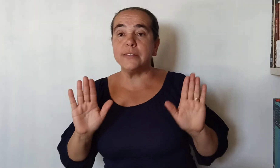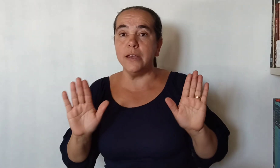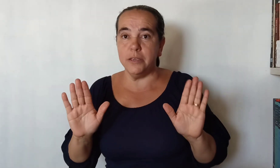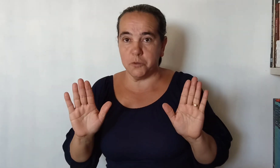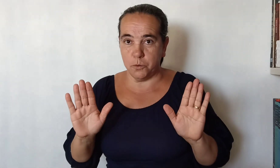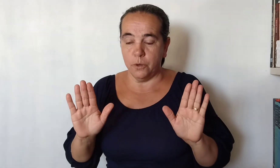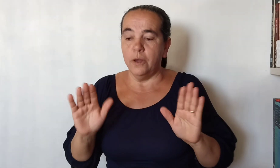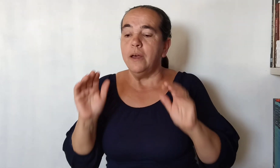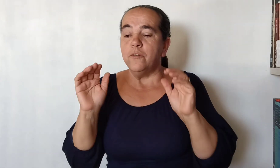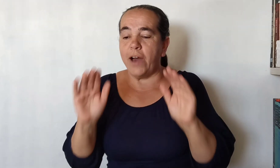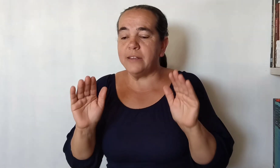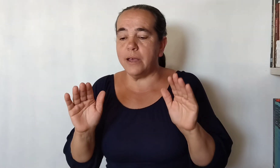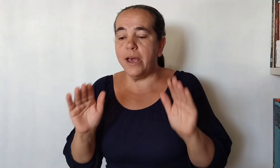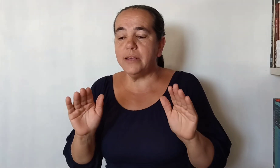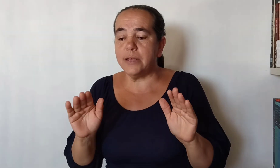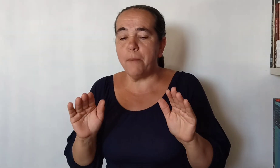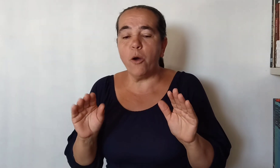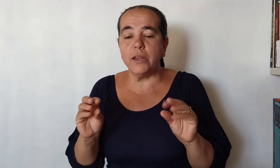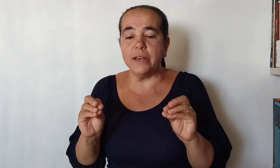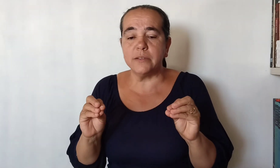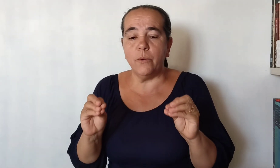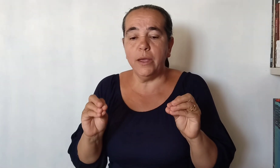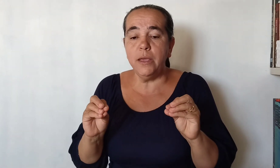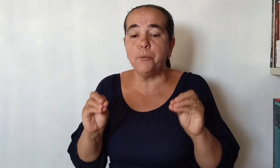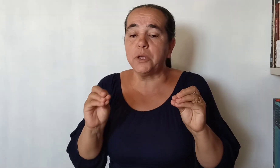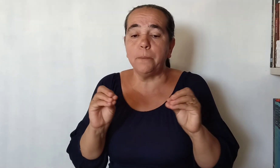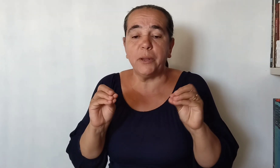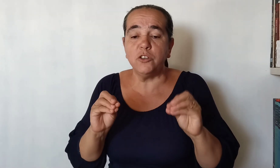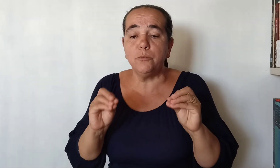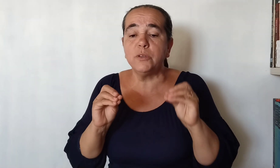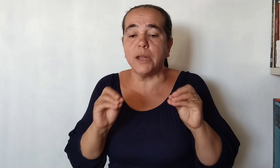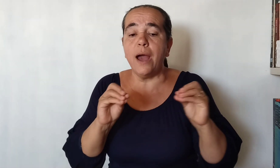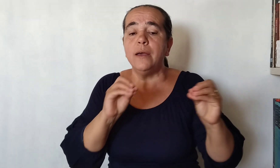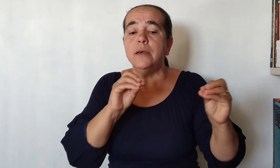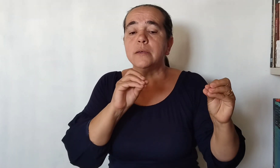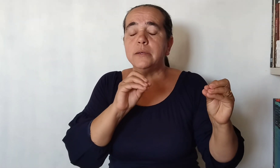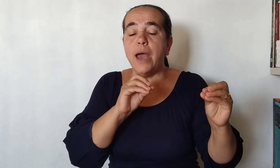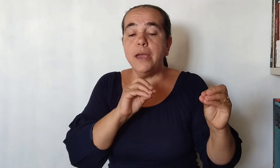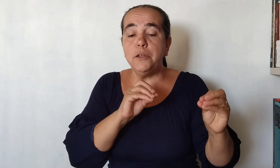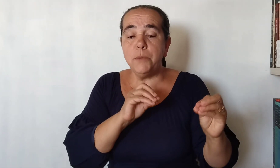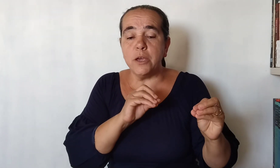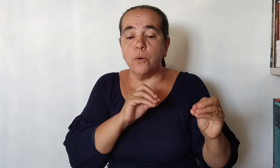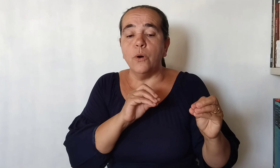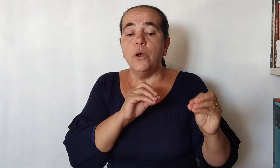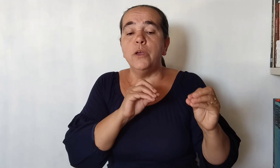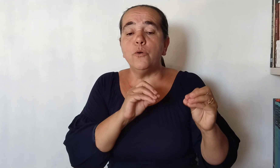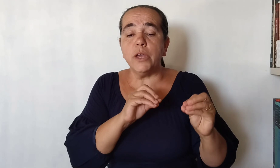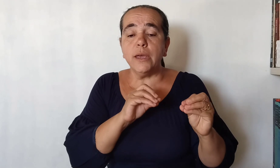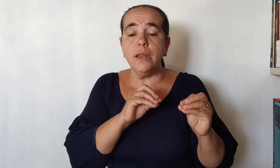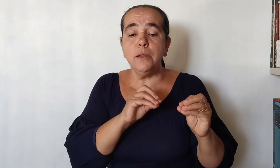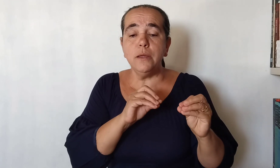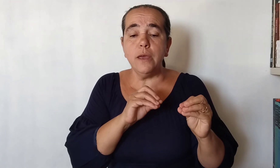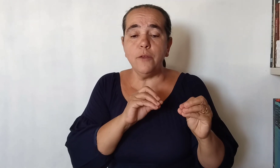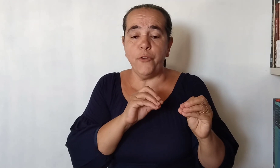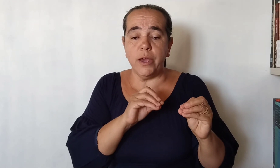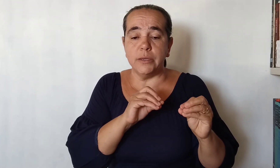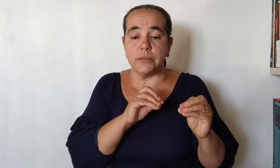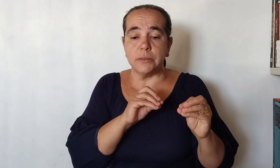Faça isso. Faça essa malcriação aí, porque pra gente mostrar que é inimigo. E o que ele fez?